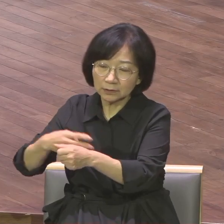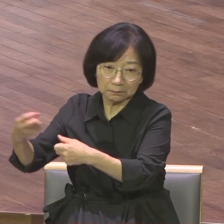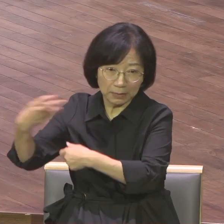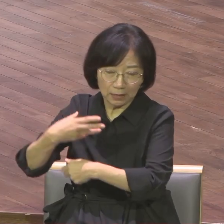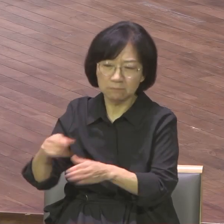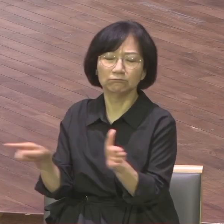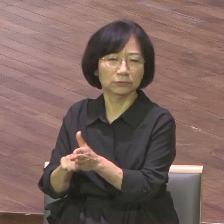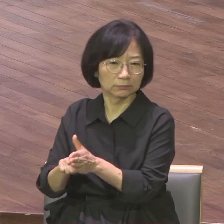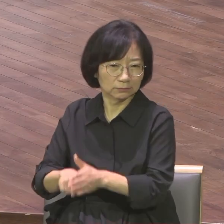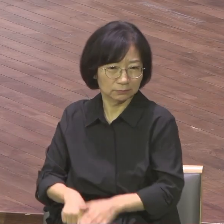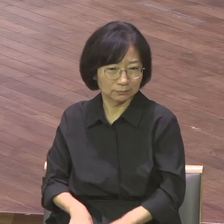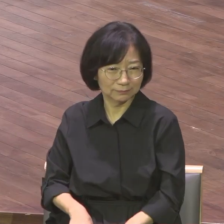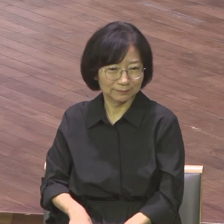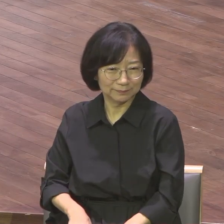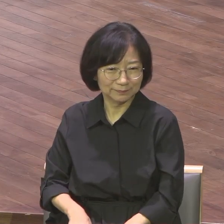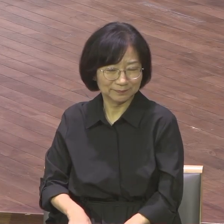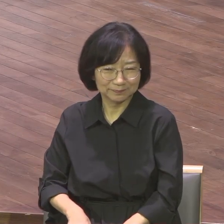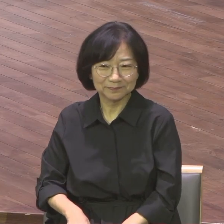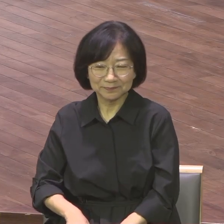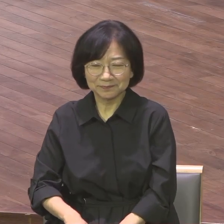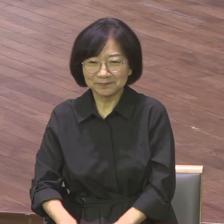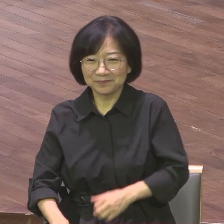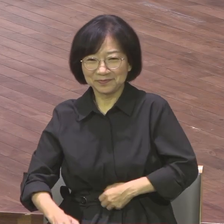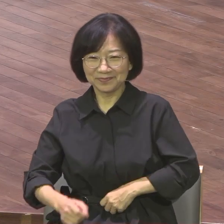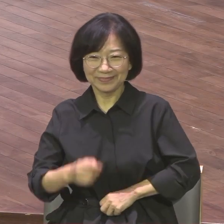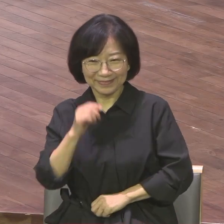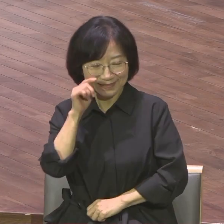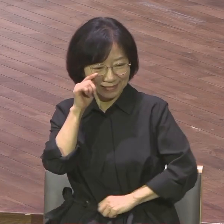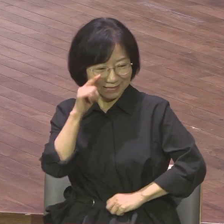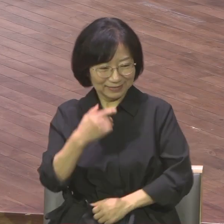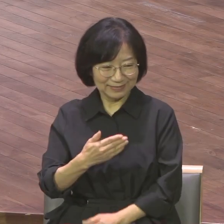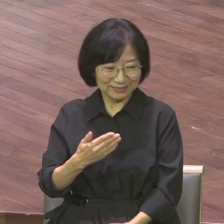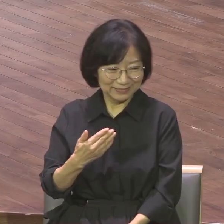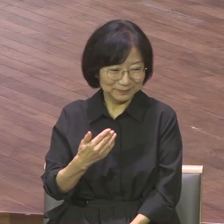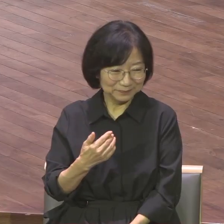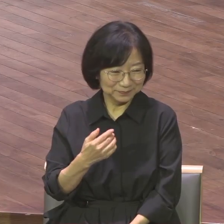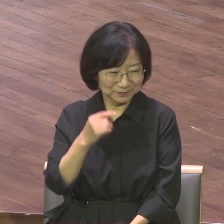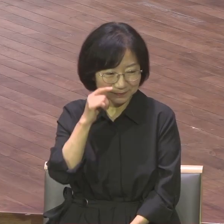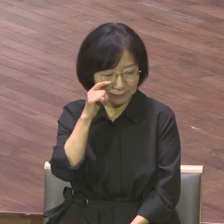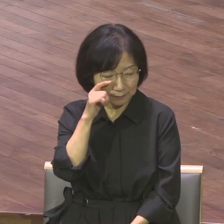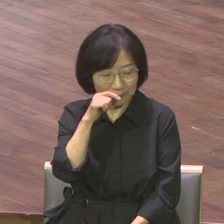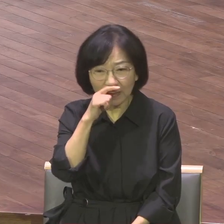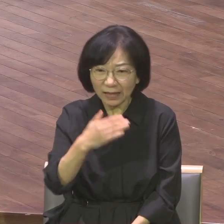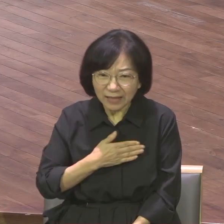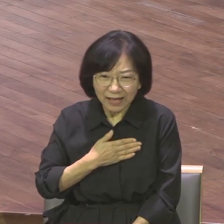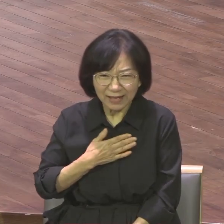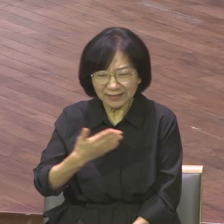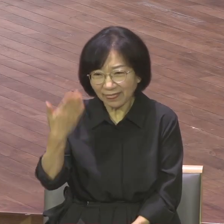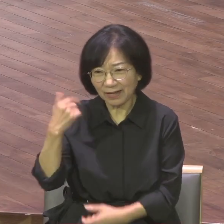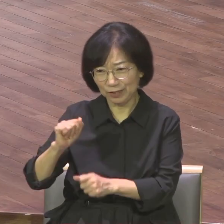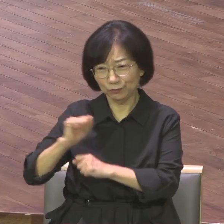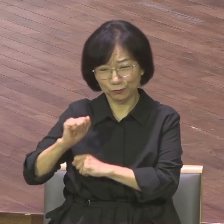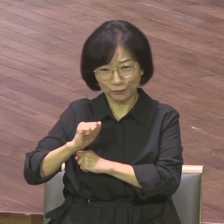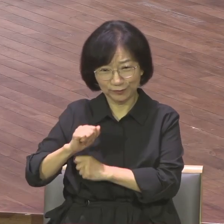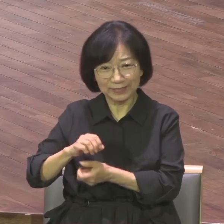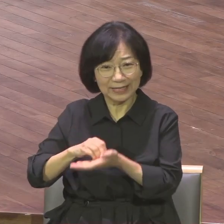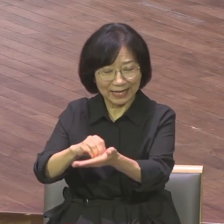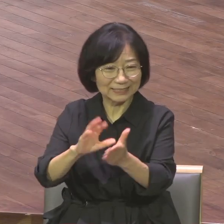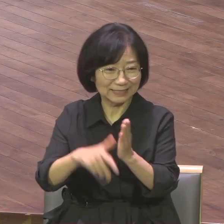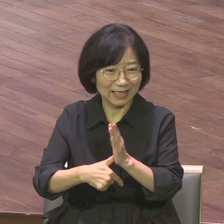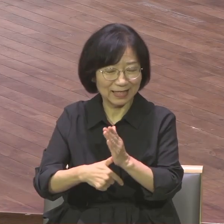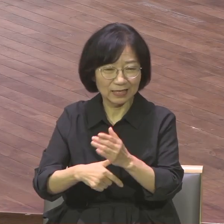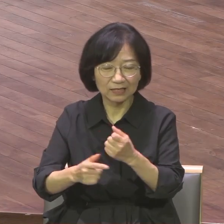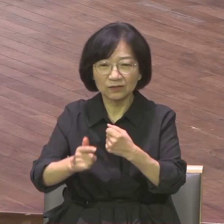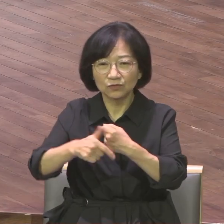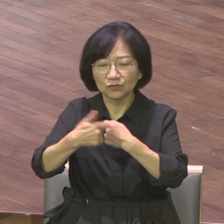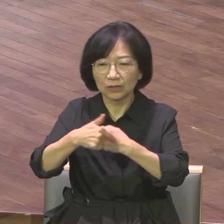제가 군대 갔을 때만 해도요, 우리 보급창인데도 학교를 제대로 안 다니, 초등학교도 안 다니, 그것도 잘 못한 사람 많았어요. 요즘 군대도 안